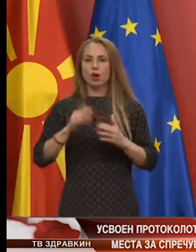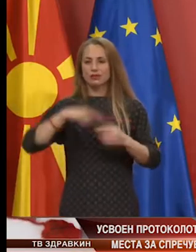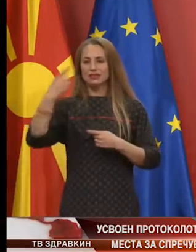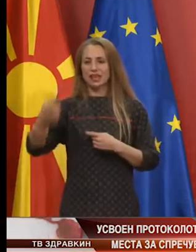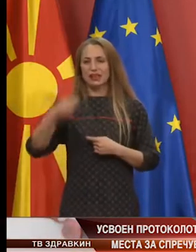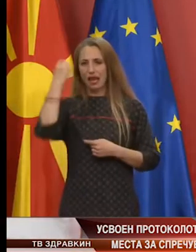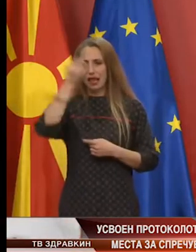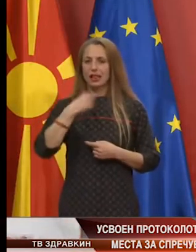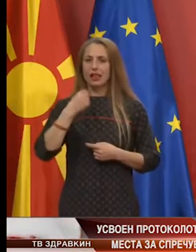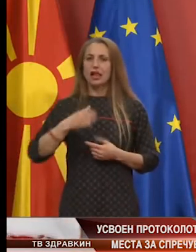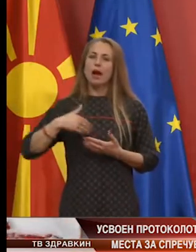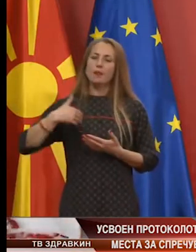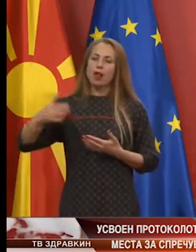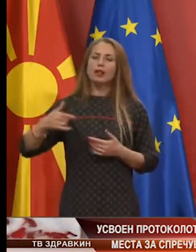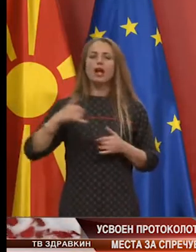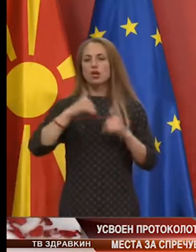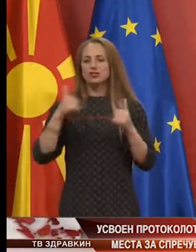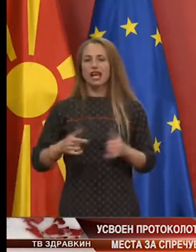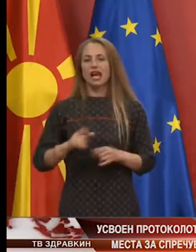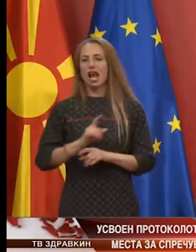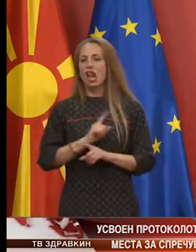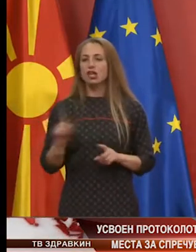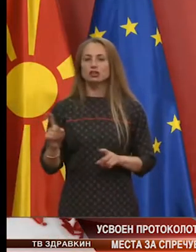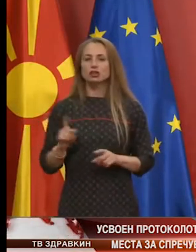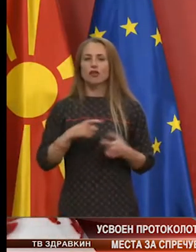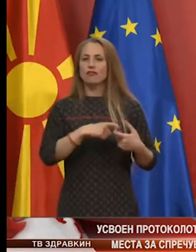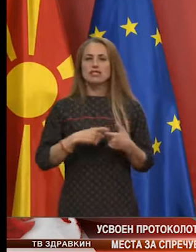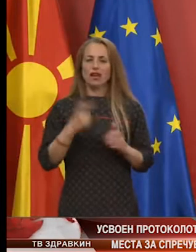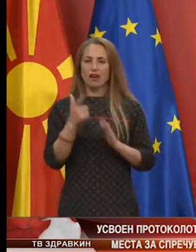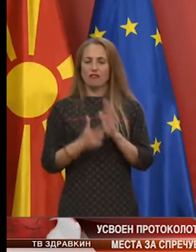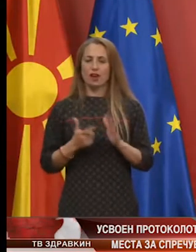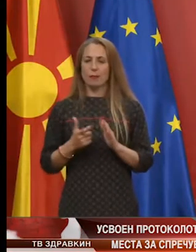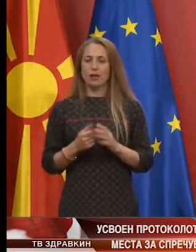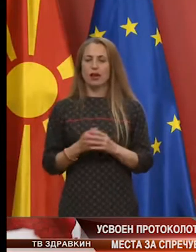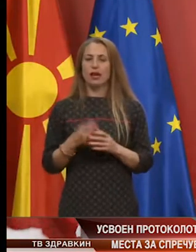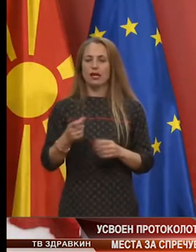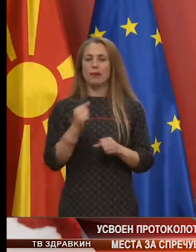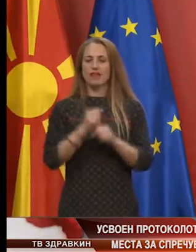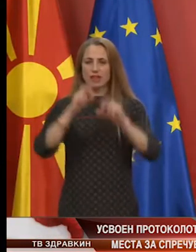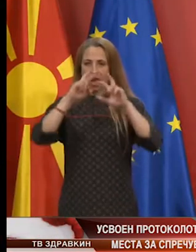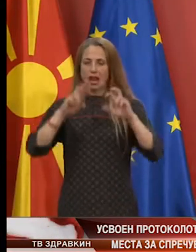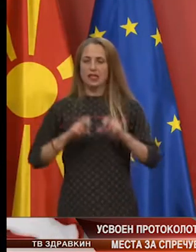следната недела натаму, но сега ништо не би кажал во однос на времето, заради тоа што ќе се прават